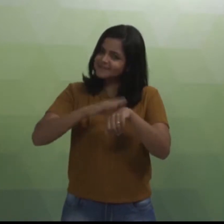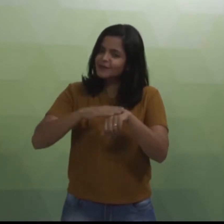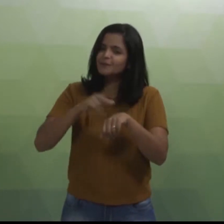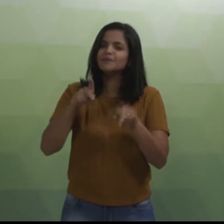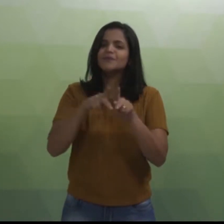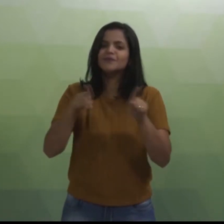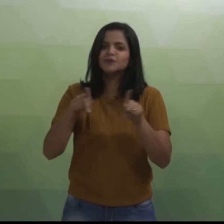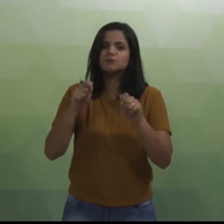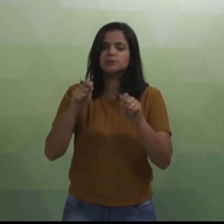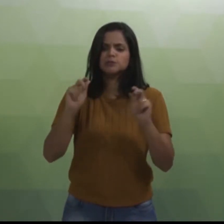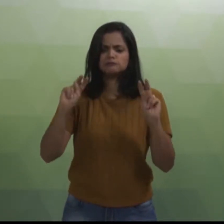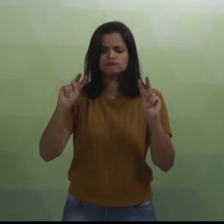língua, precisarão.